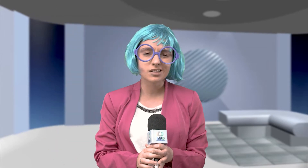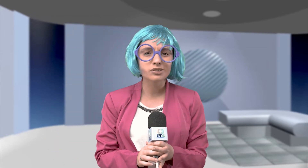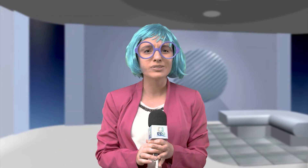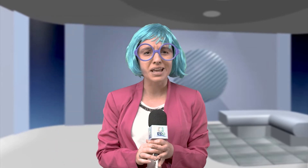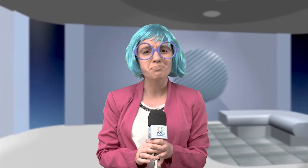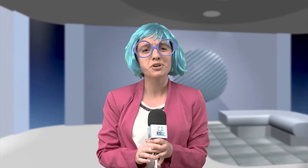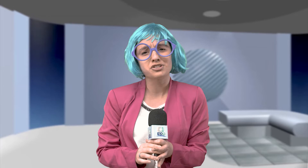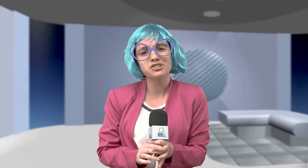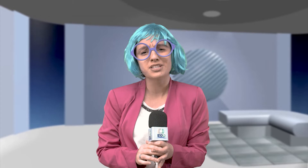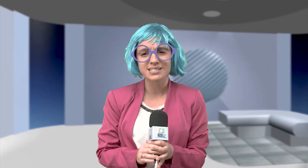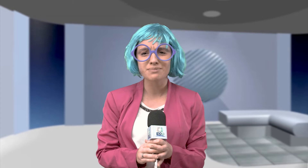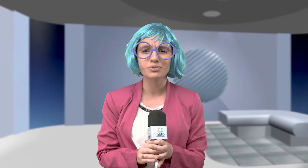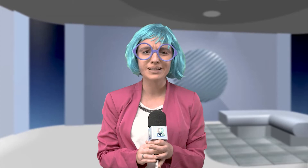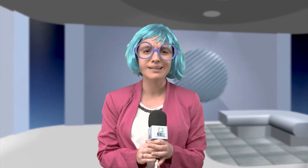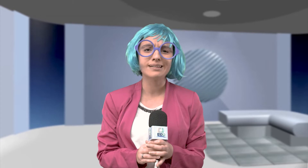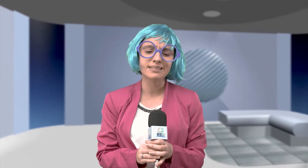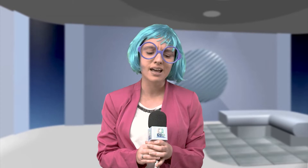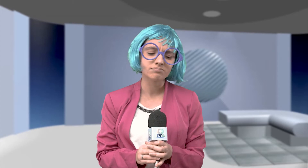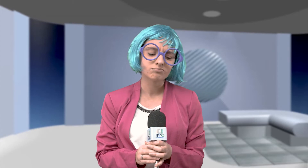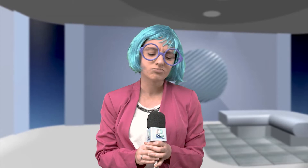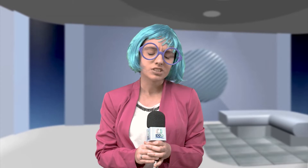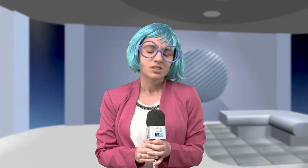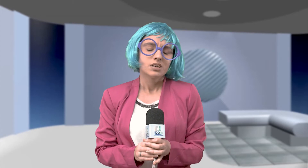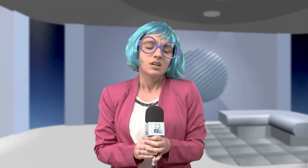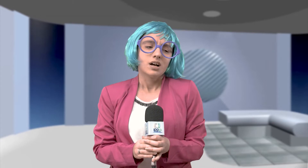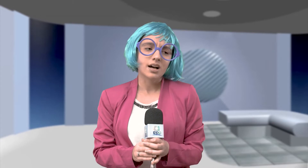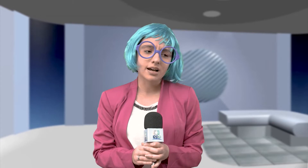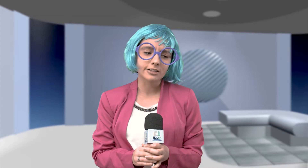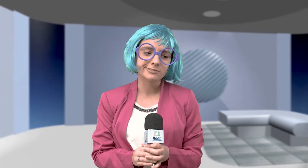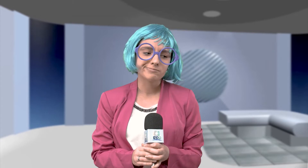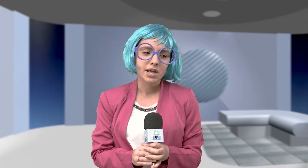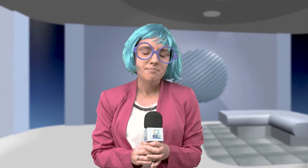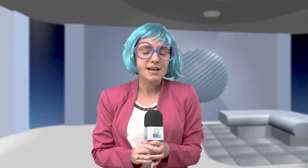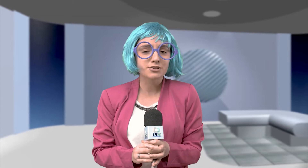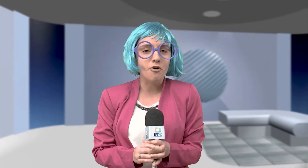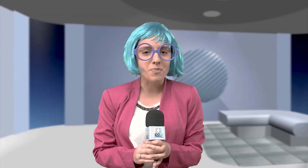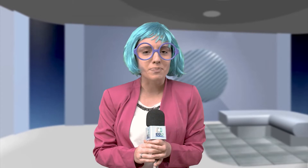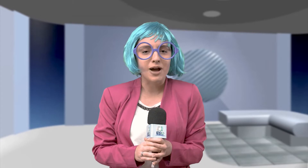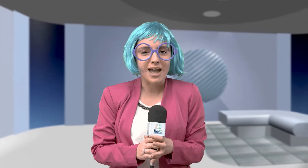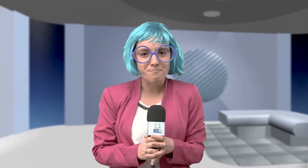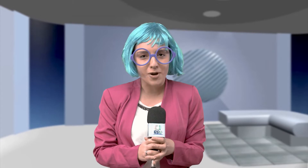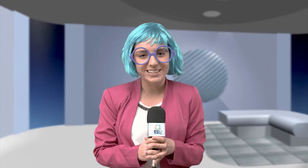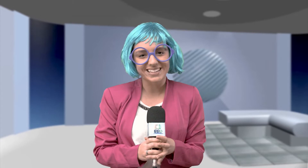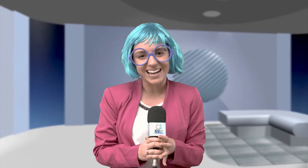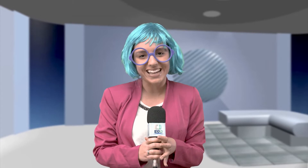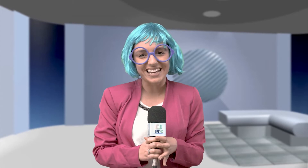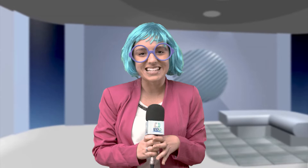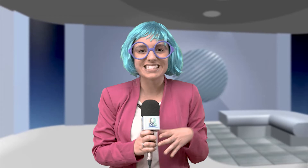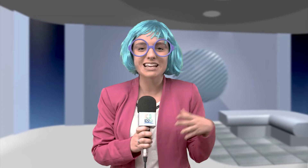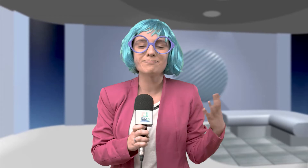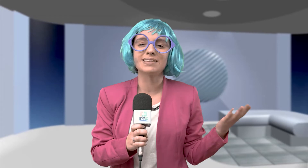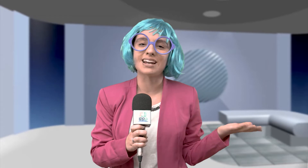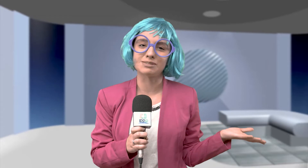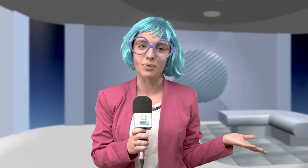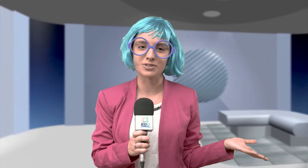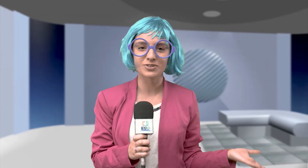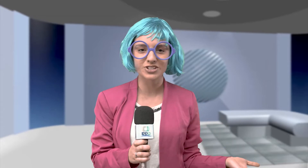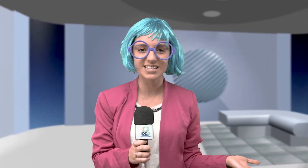tanto tempo que a gente tá sem poder ir, né? Ai, mas como a repórter da Alegria sempre traz boas